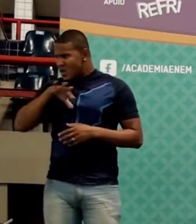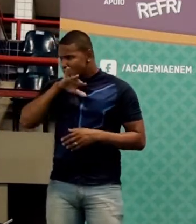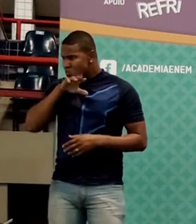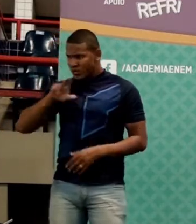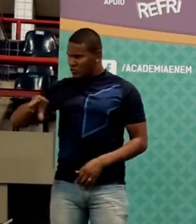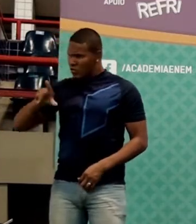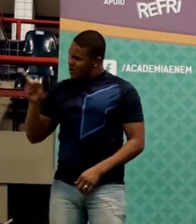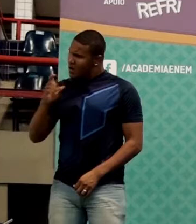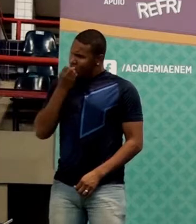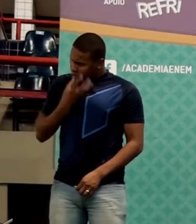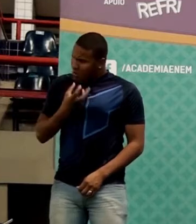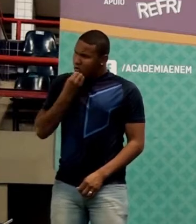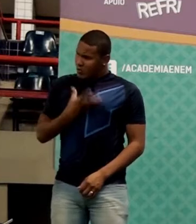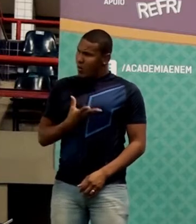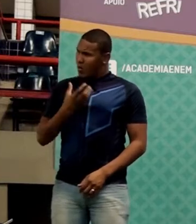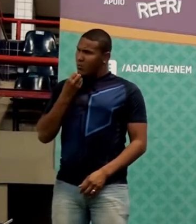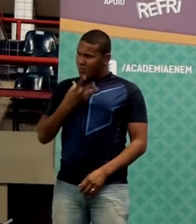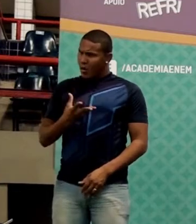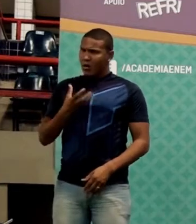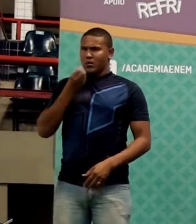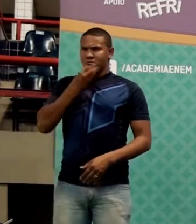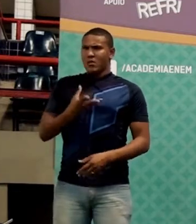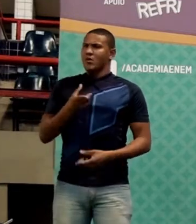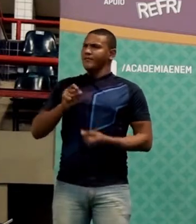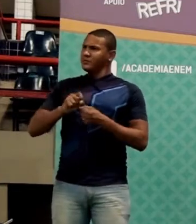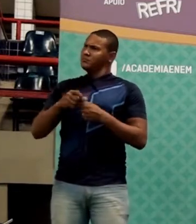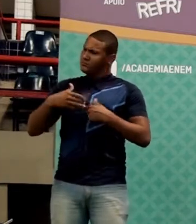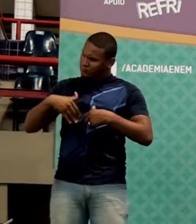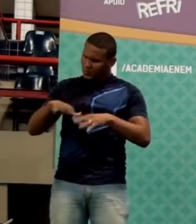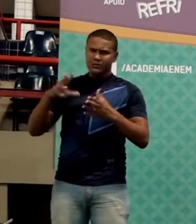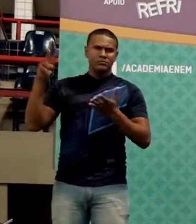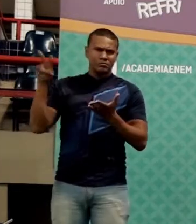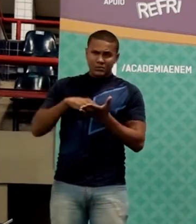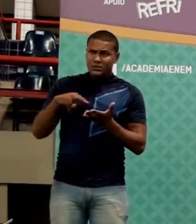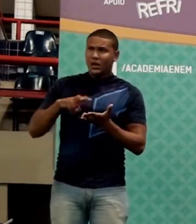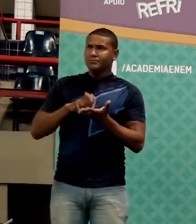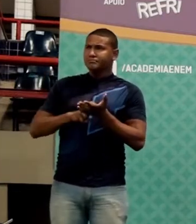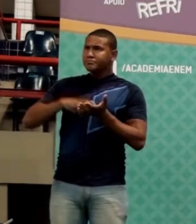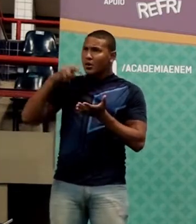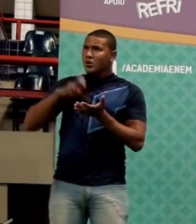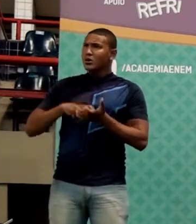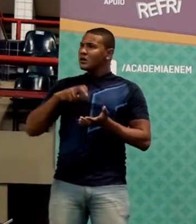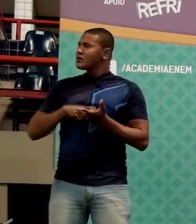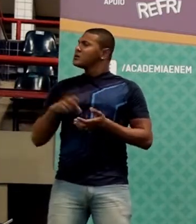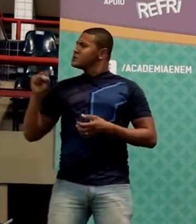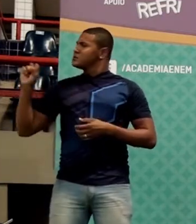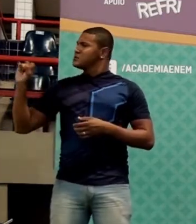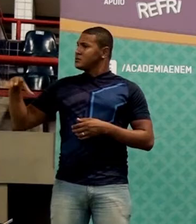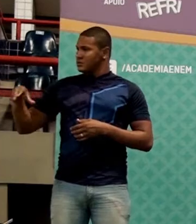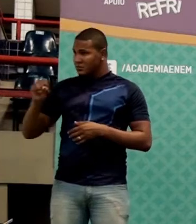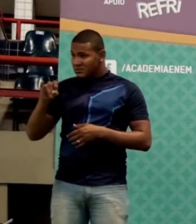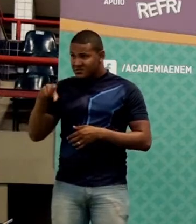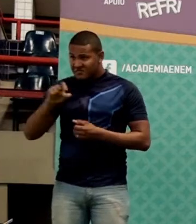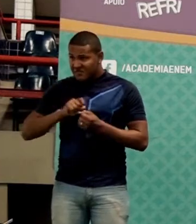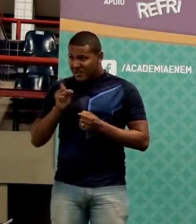ainda bem que a gente faz isso. Façam, dancem, pulem. Quem não faz isso vai morrer mais